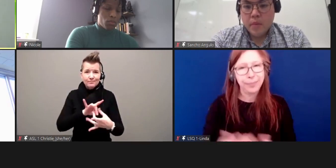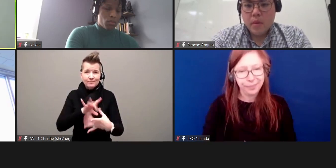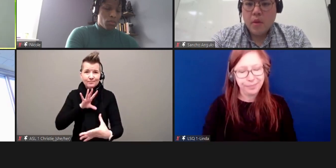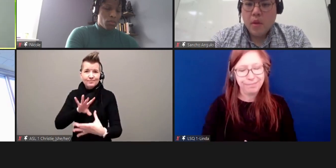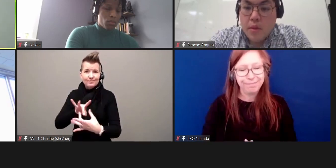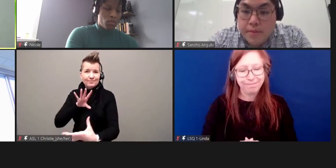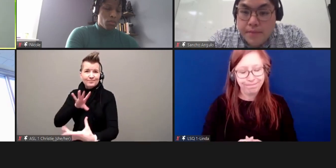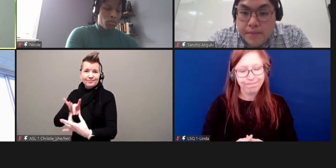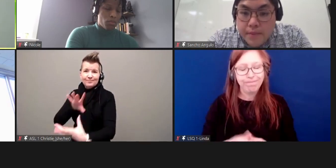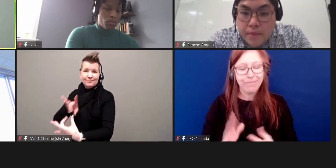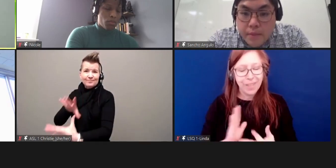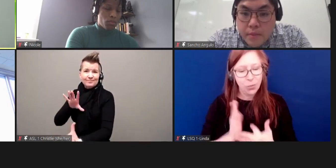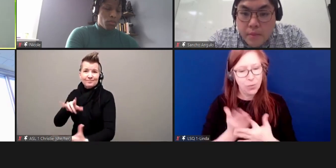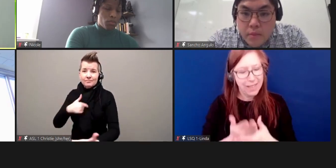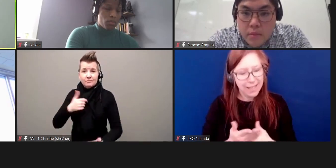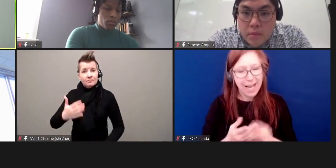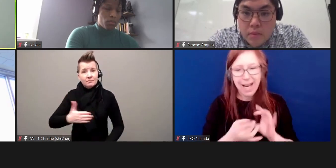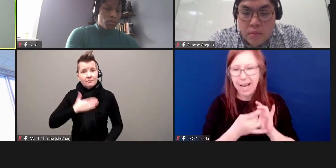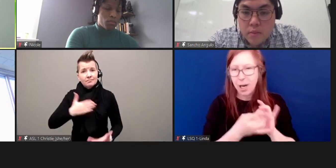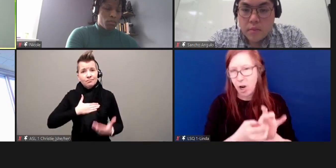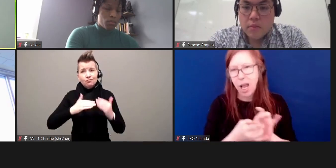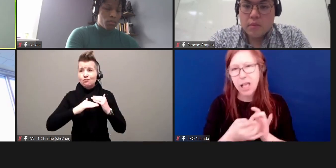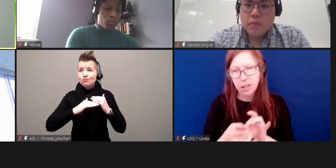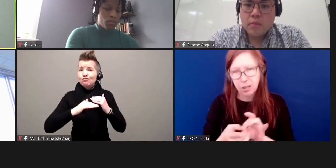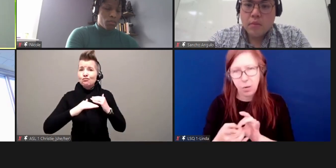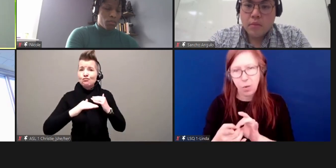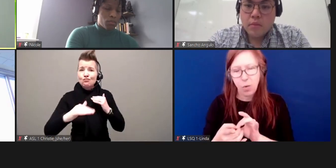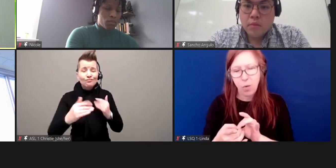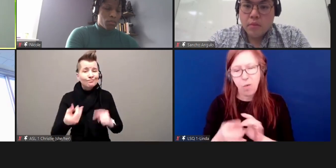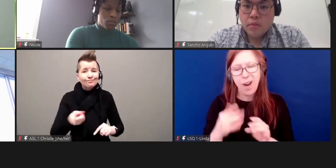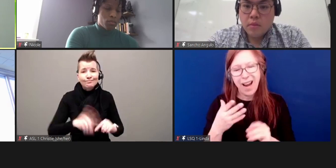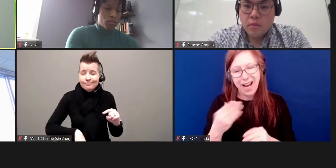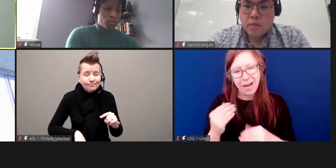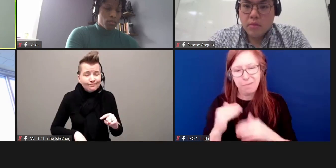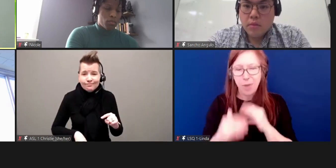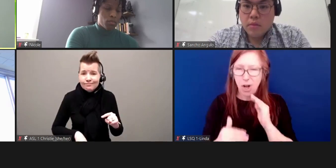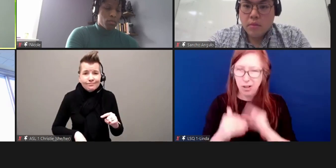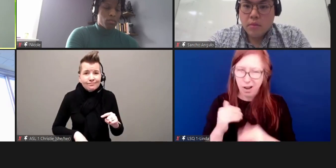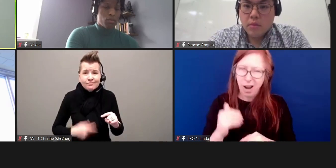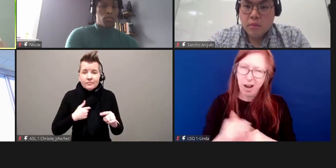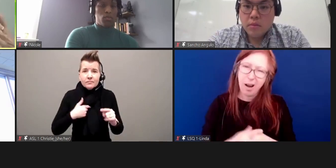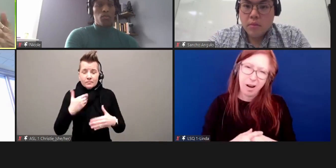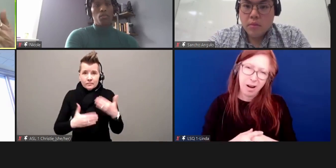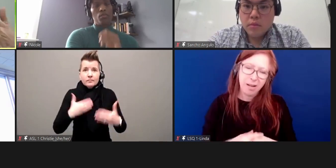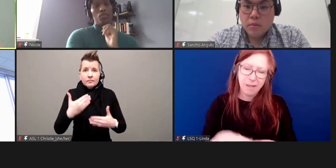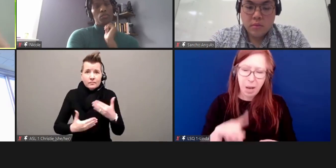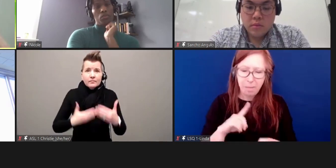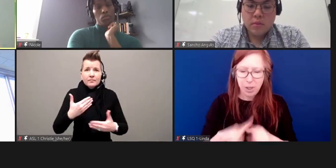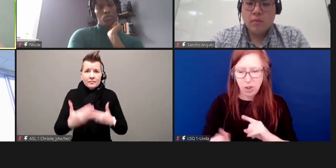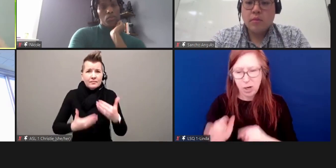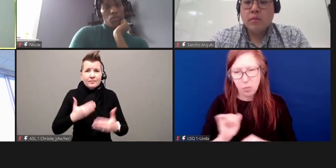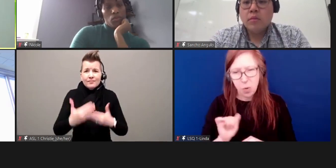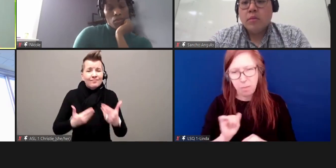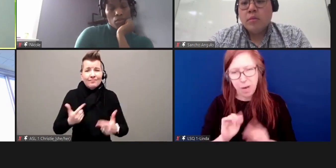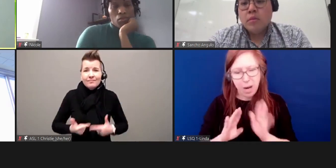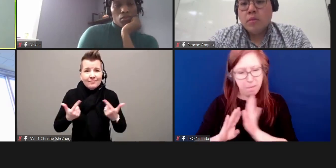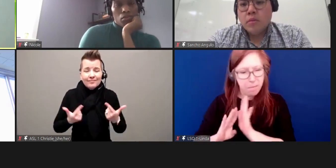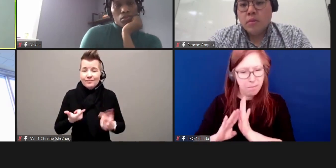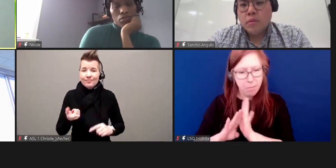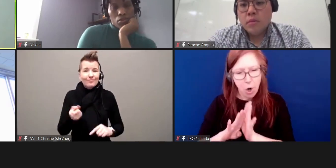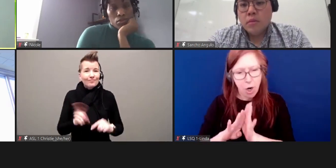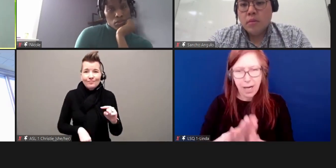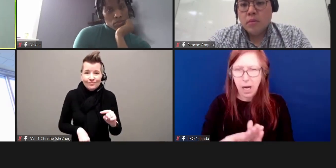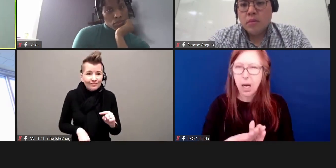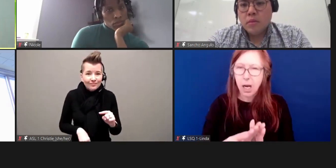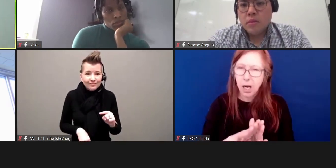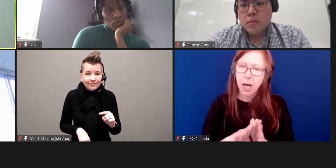à mes relations, à mon bonheur. Ça m'empêchait de faire des progrès. Et même